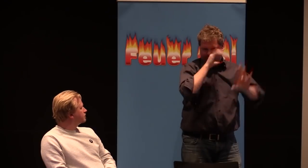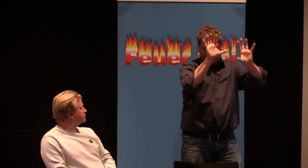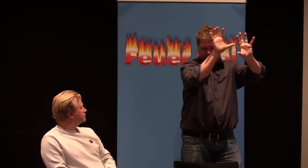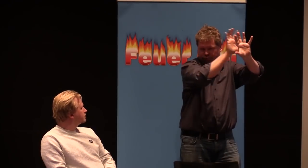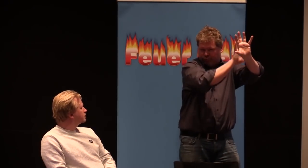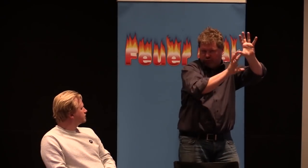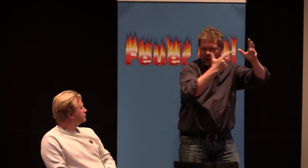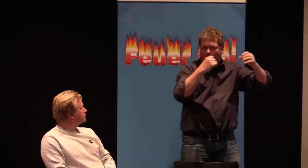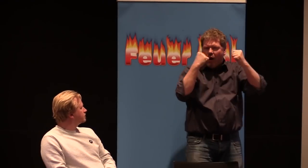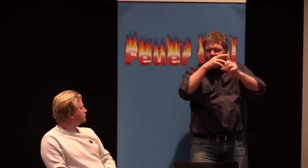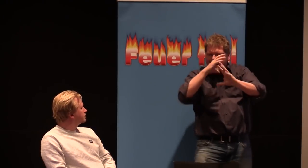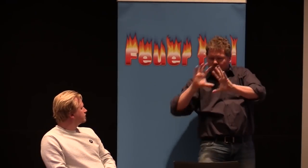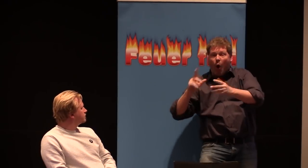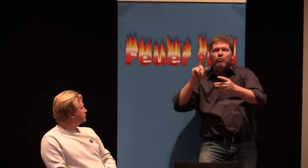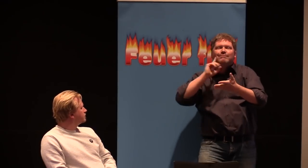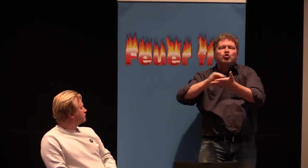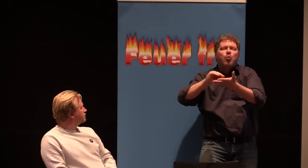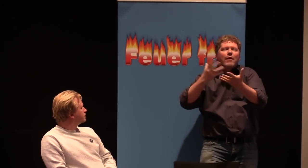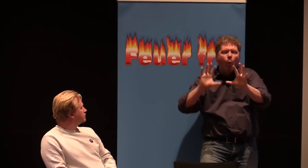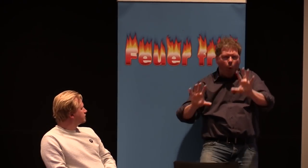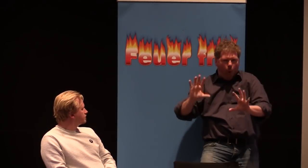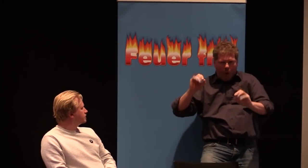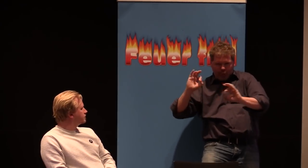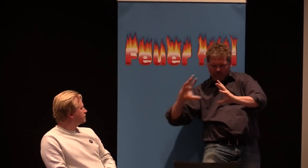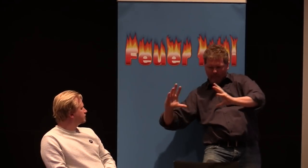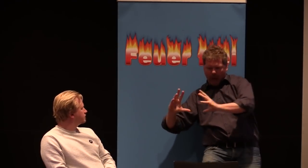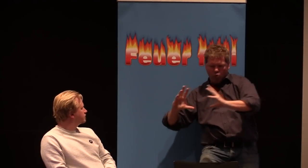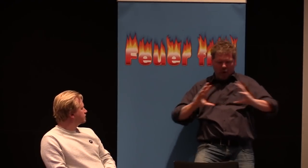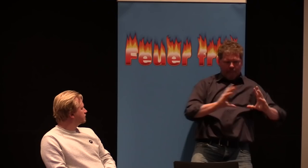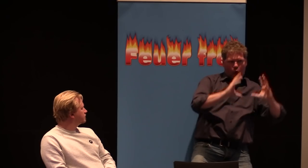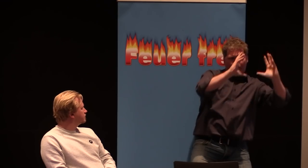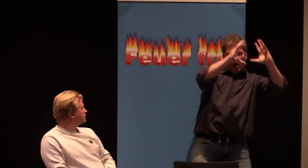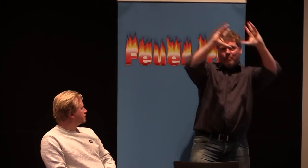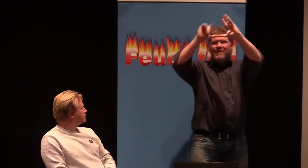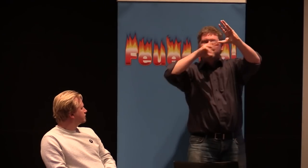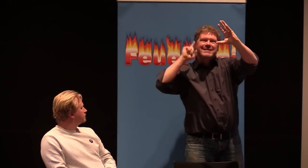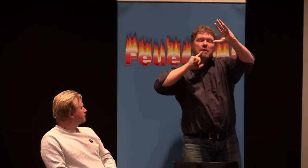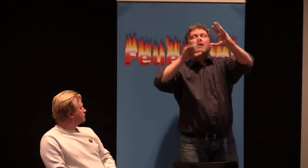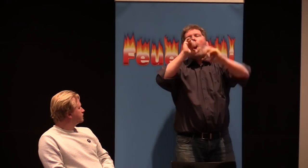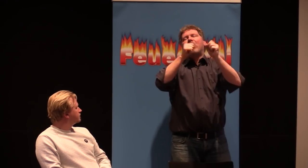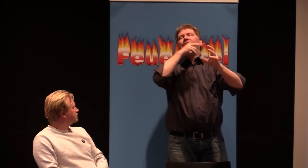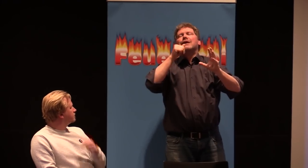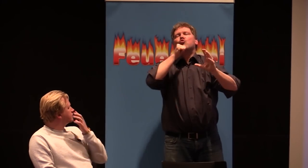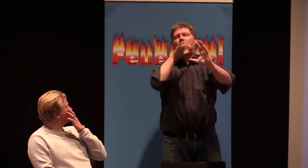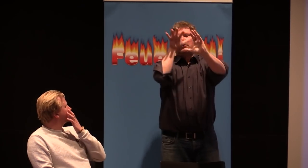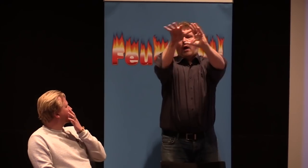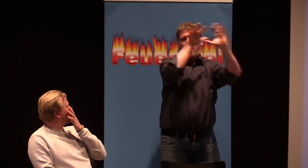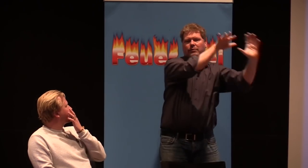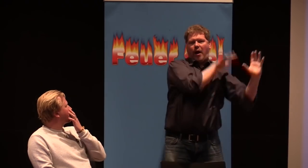Wenn ich mir hingegen jetzt Nordrhein-Westfalen ansehe, die ganz viele Ballungszentren haben, wo sich mehrere Leute